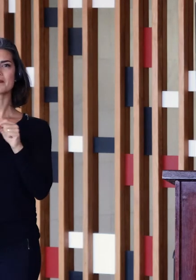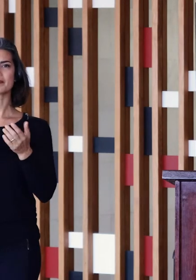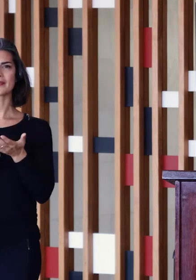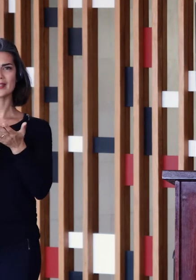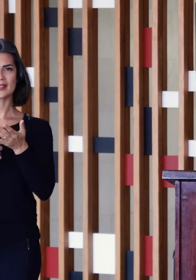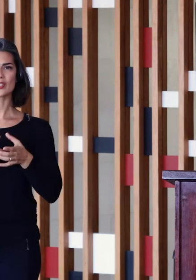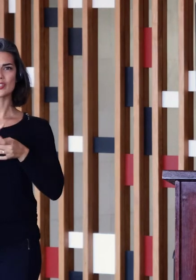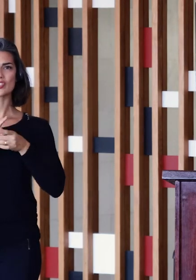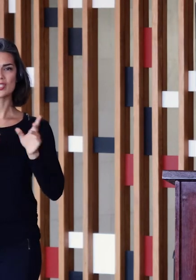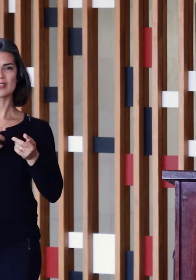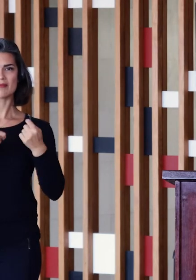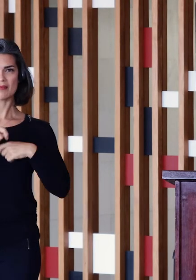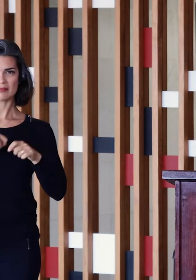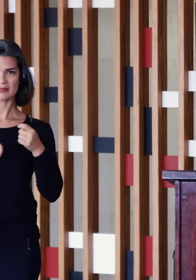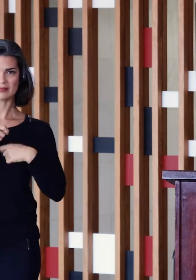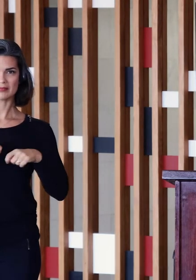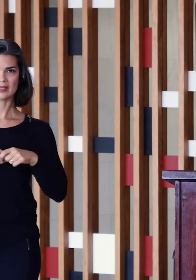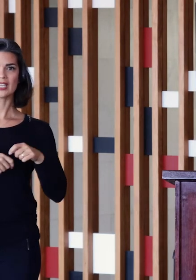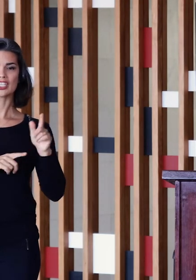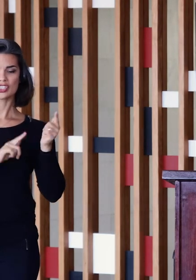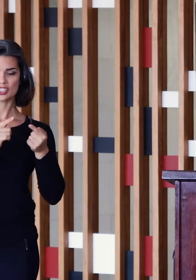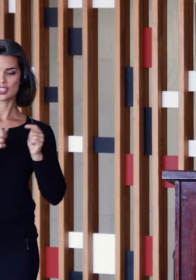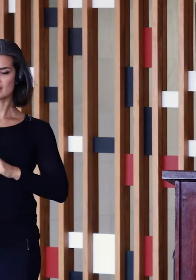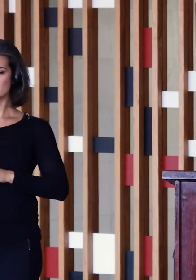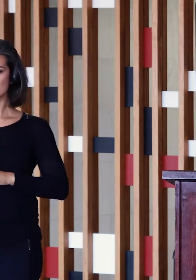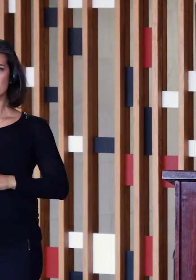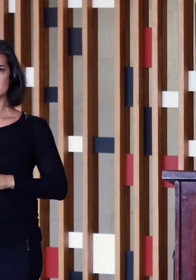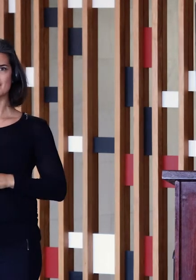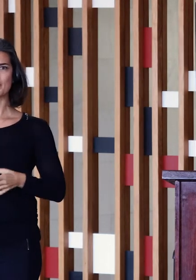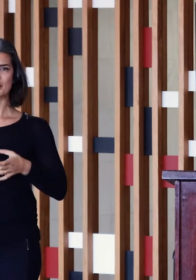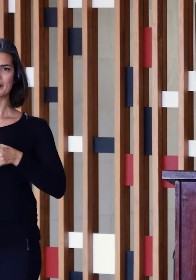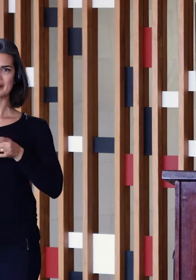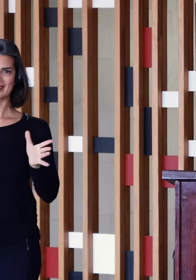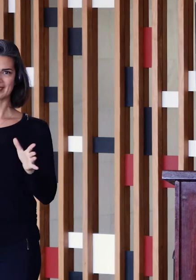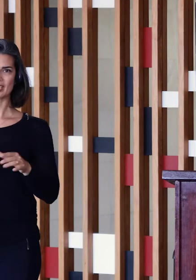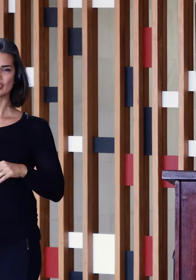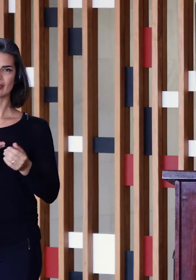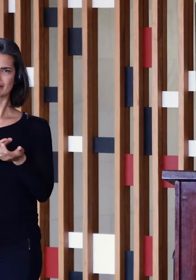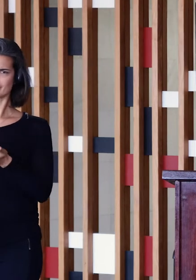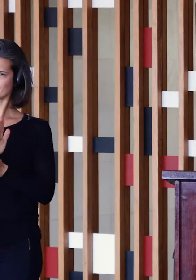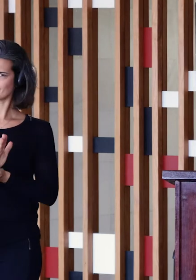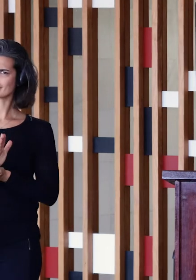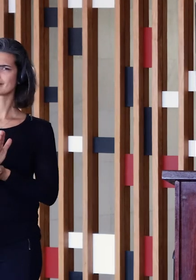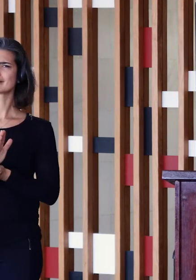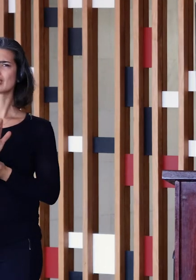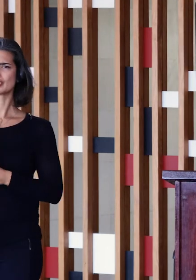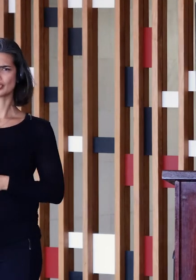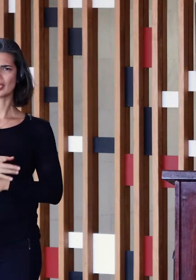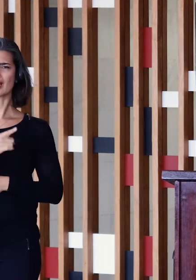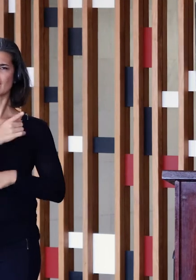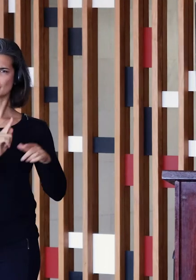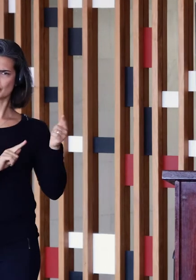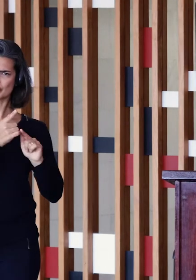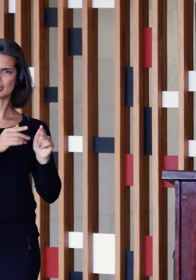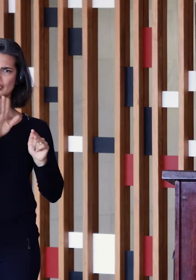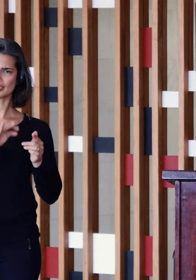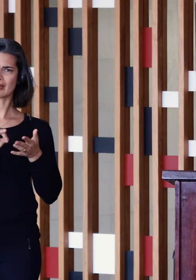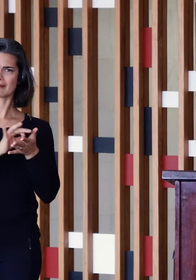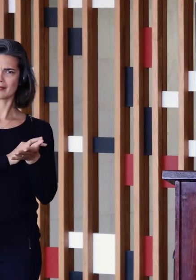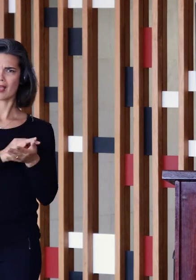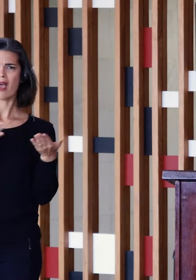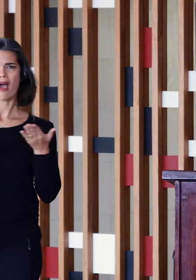comercio entre Chile y Brasil, que ya está aprobado y ratificado en Chile y que se encuentra